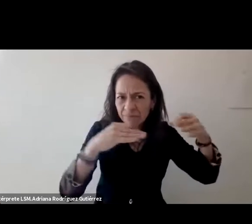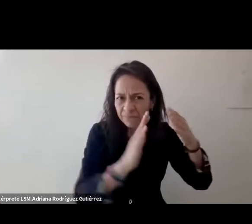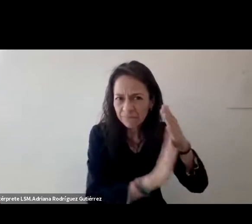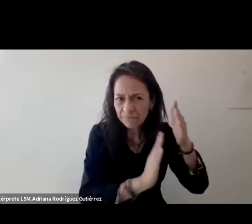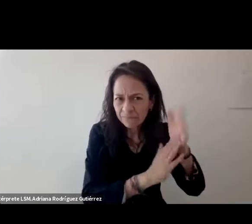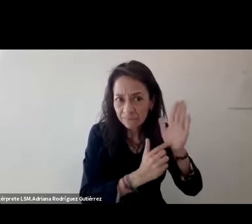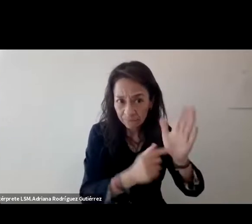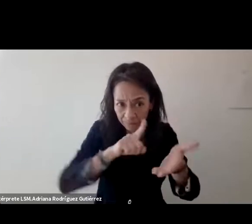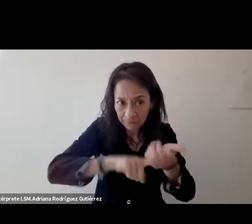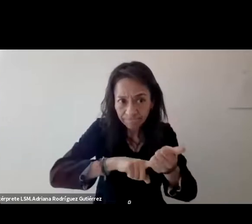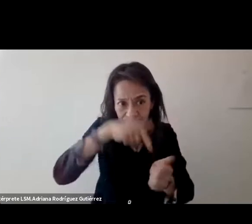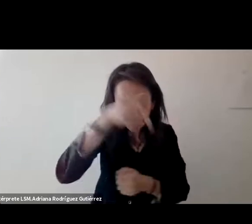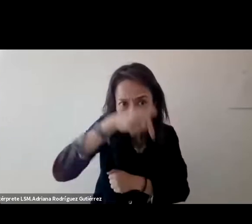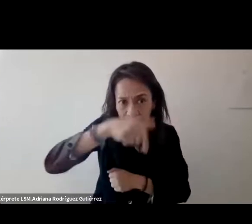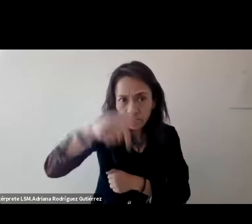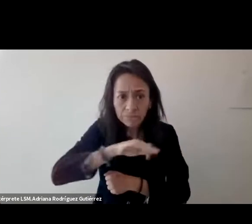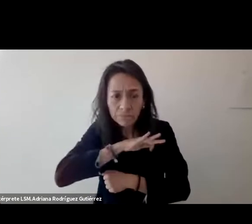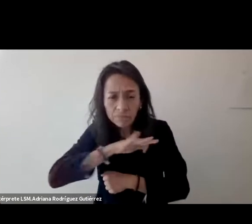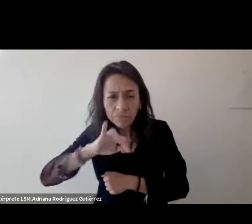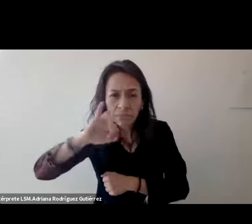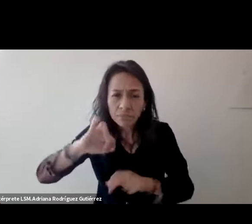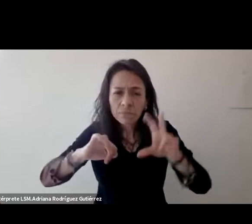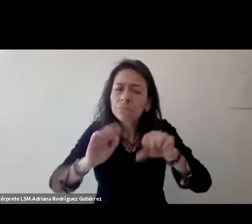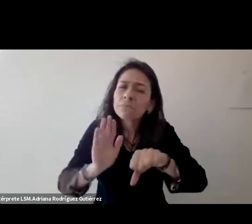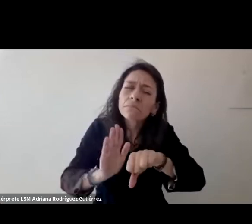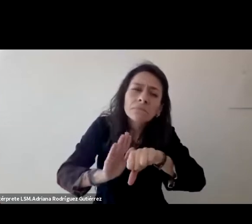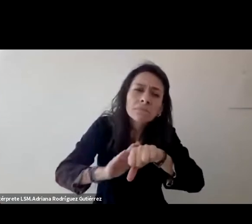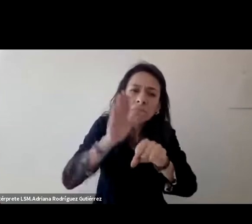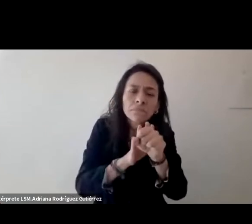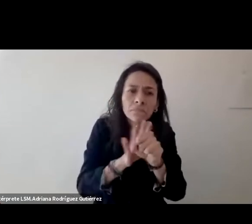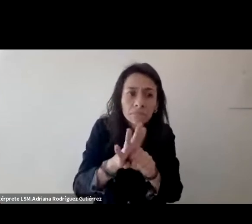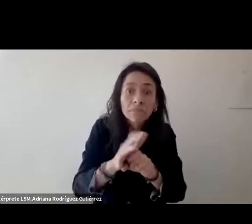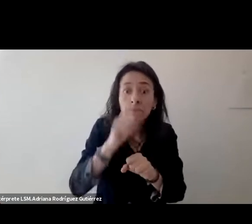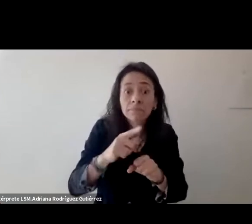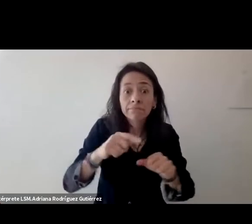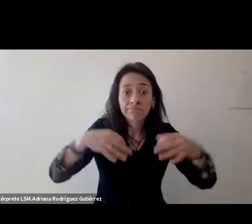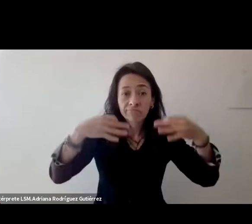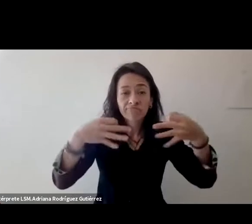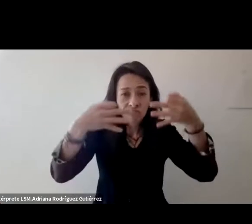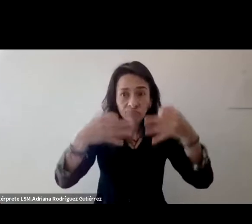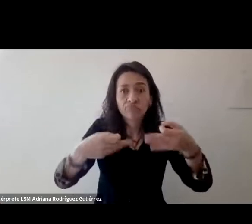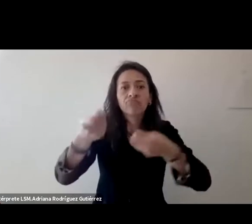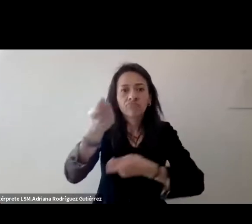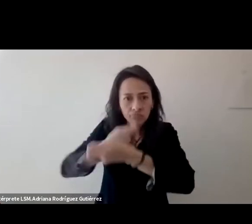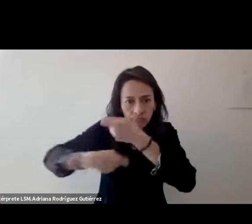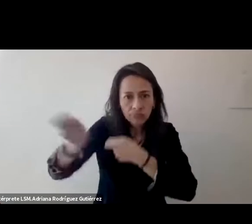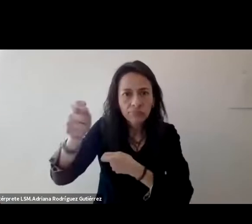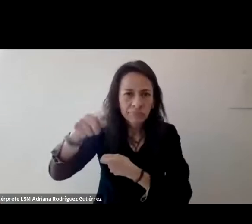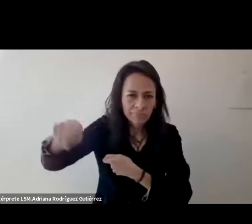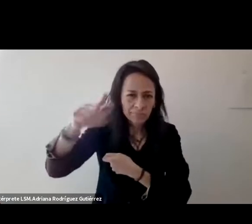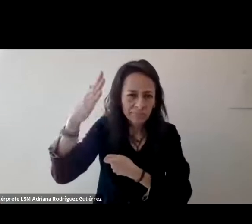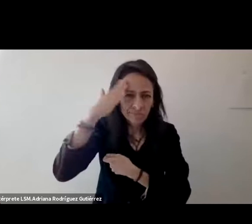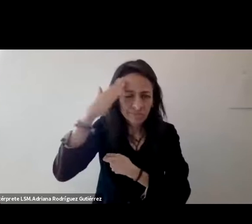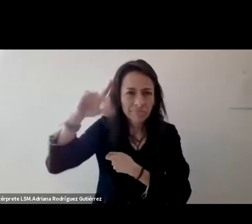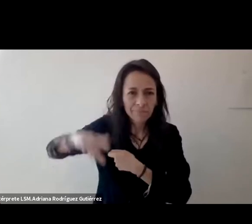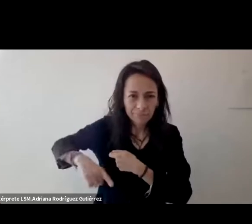que estos documentos, sobre todo el documento que se envía a las autoridades, hicimos con el mismo documento,